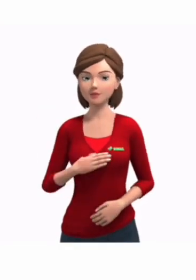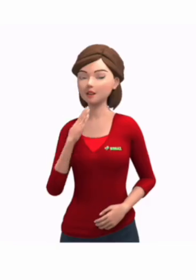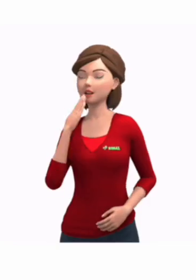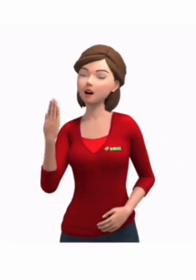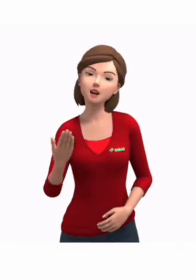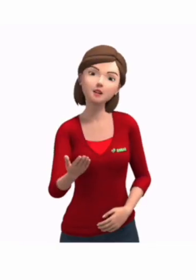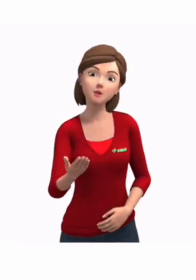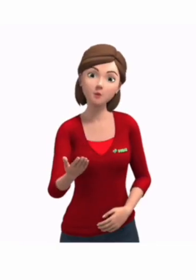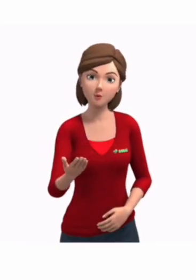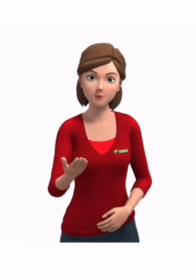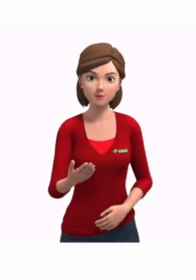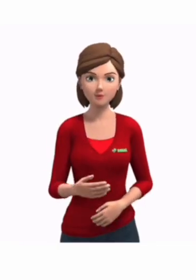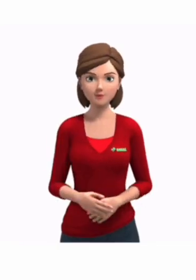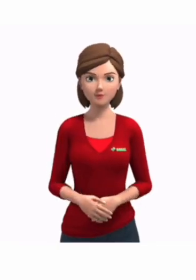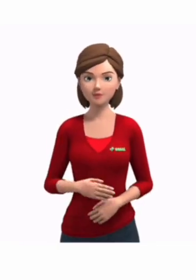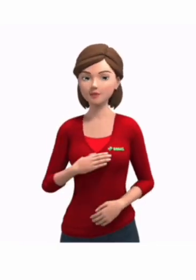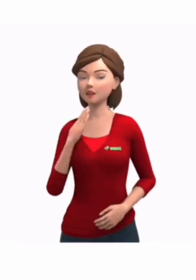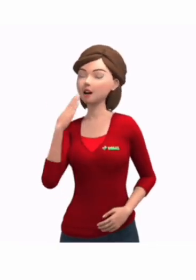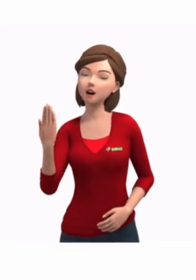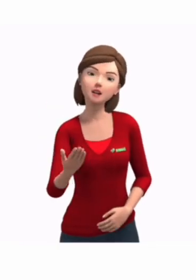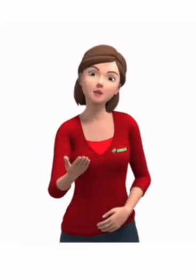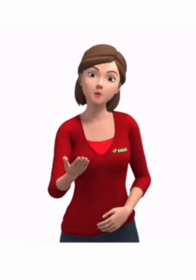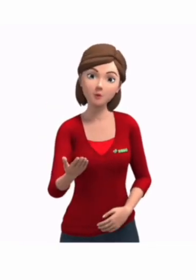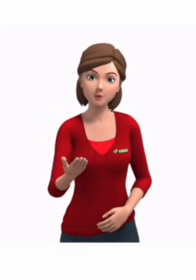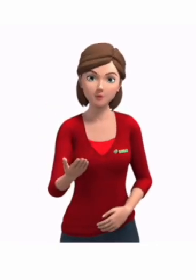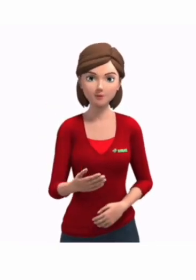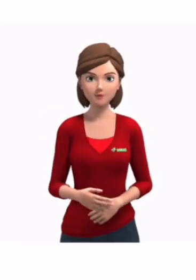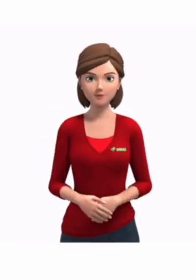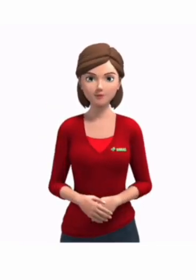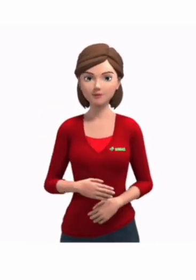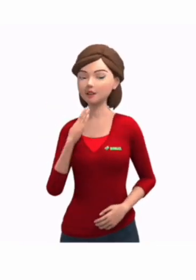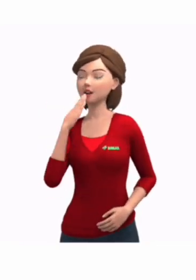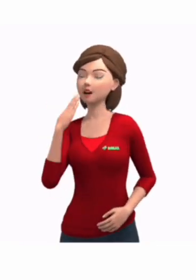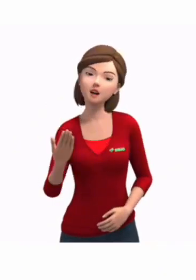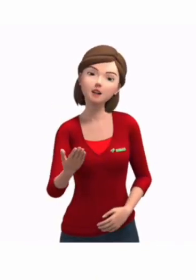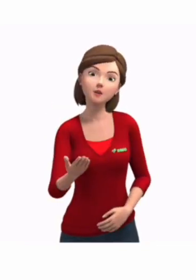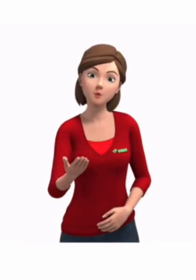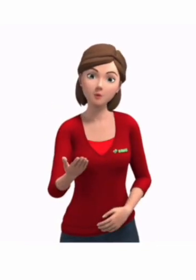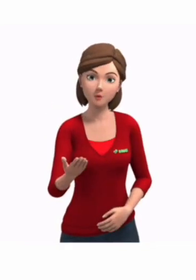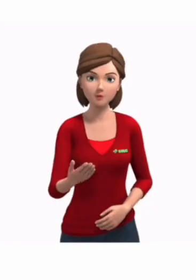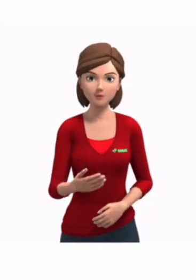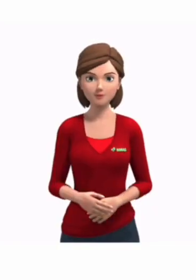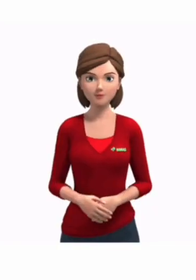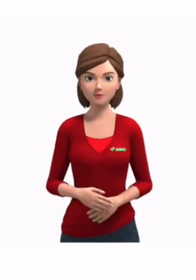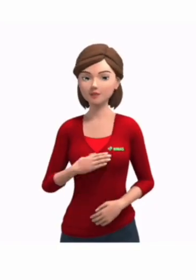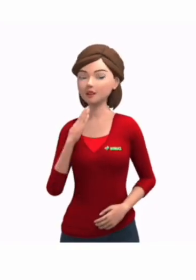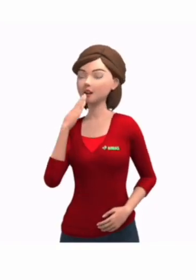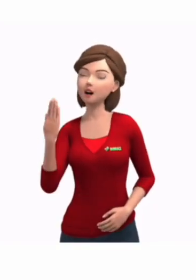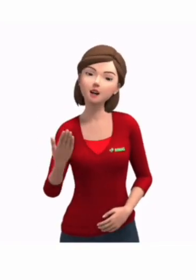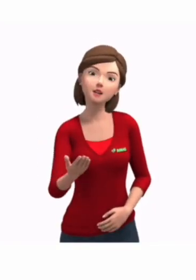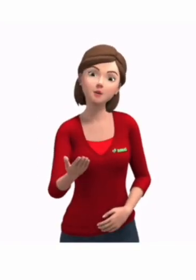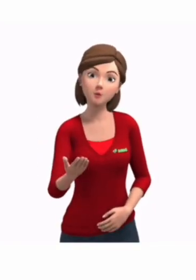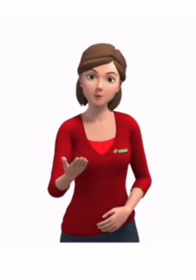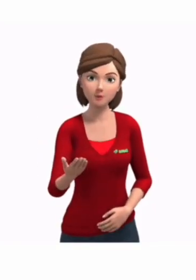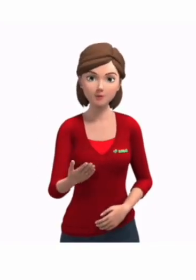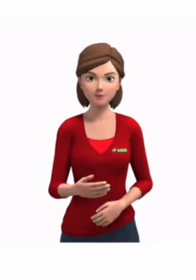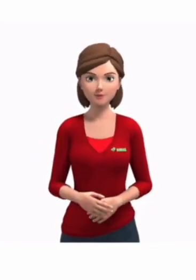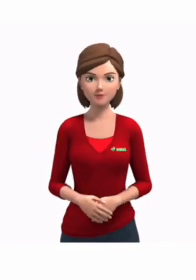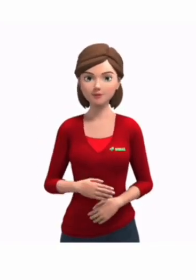aujourd'hui, il y a des moyens pour rendre accessible, mais on ne le fait